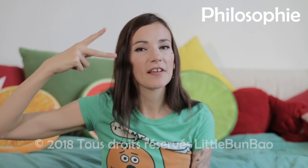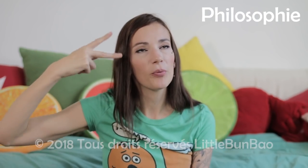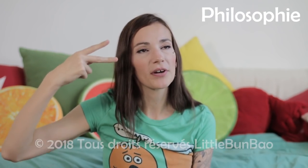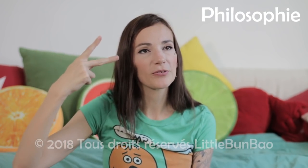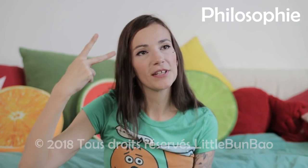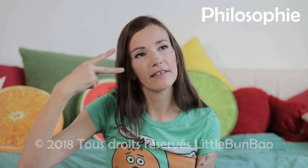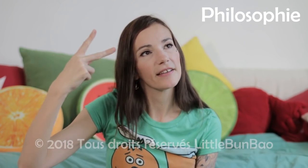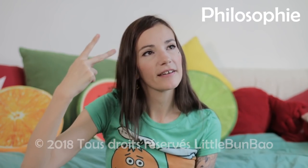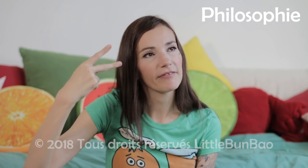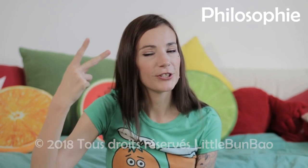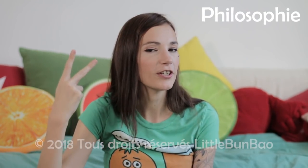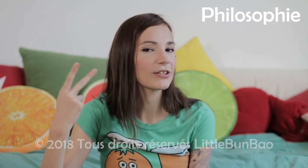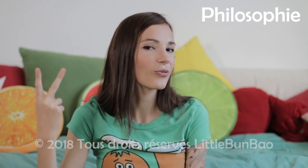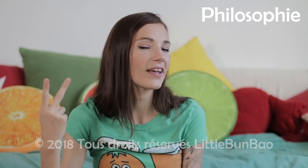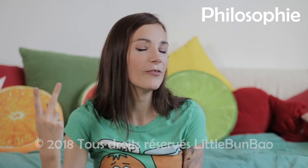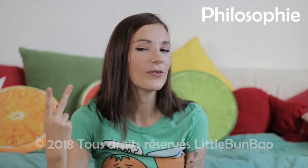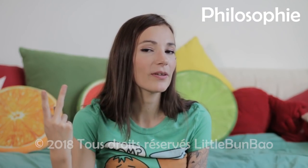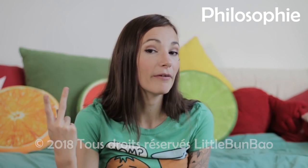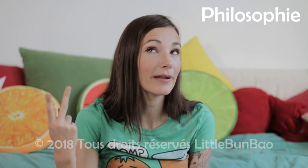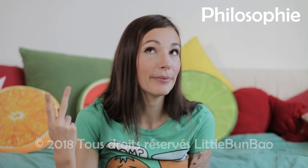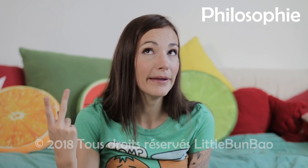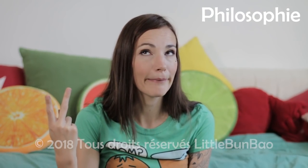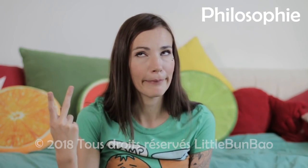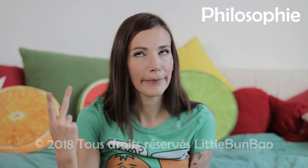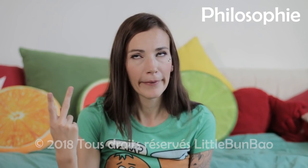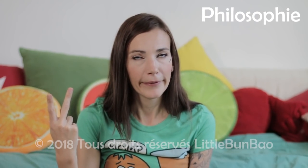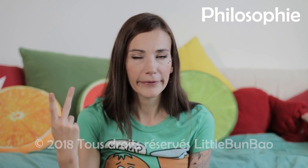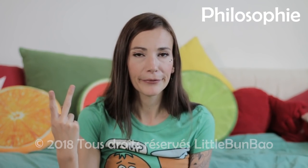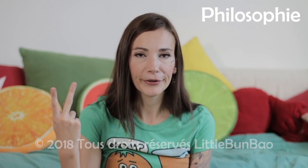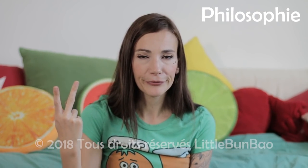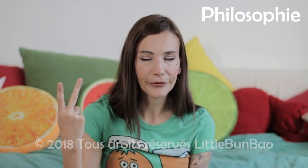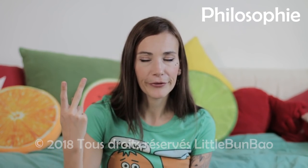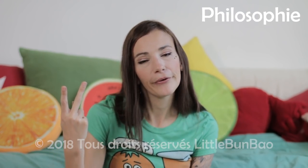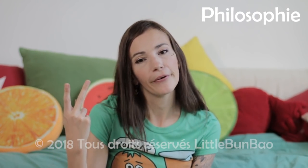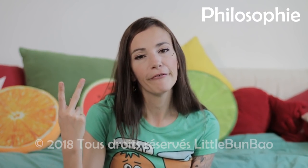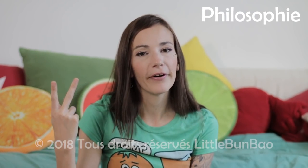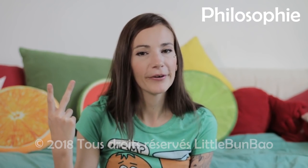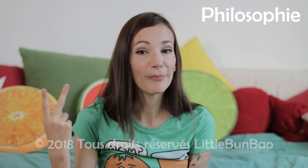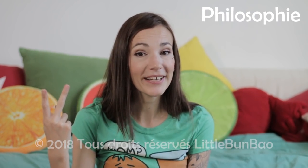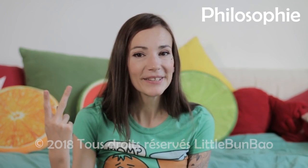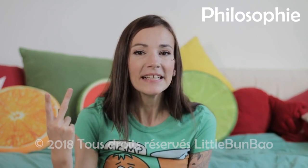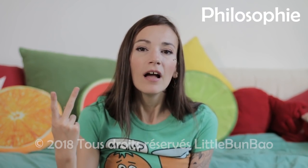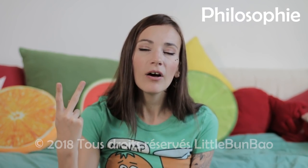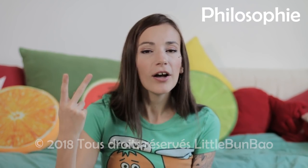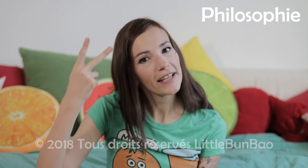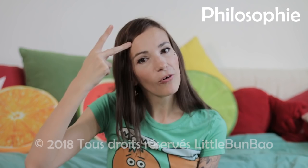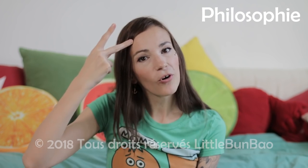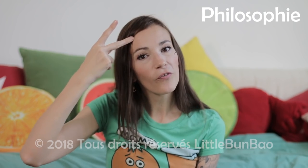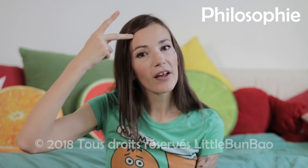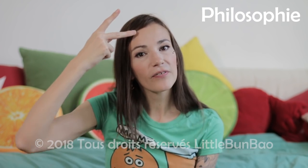peu raisonner et réfléchir avec son cerveau, hein, c'est pas avec les pieds. Sinon on aurait tous 20 au bac. Et donc on vient